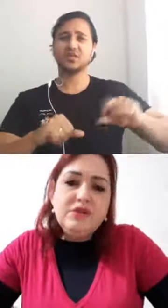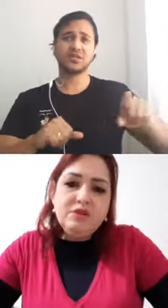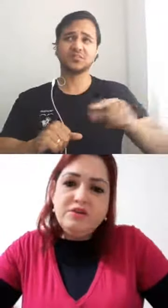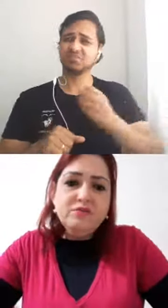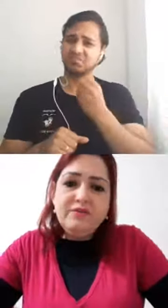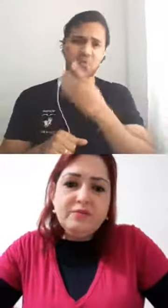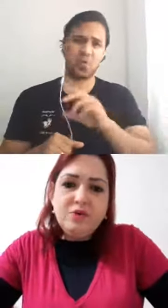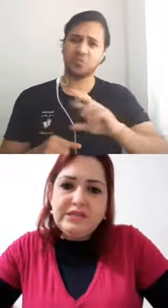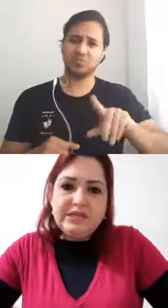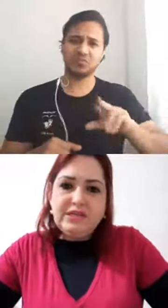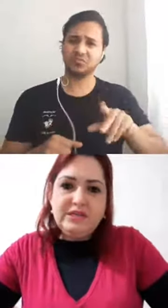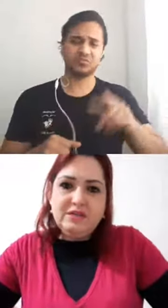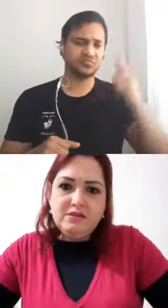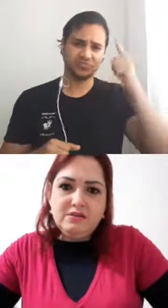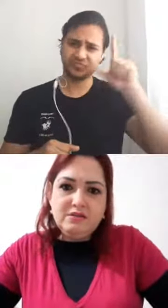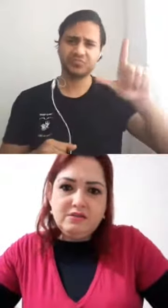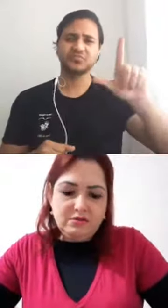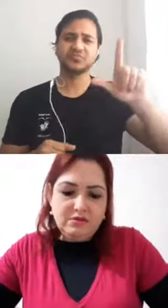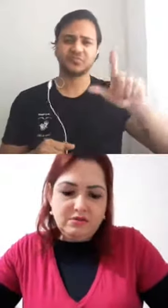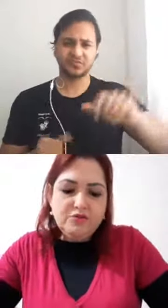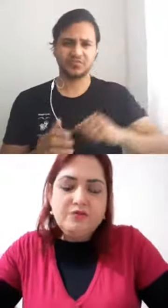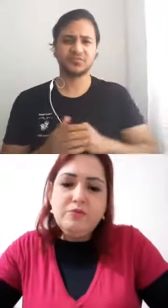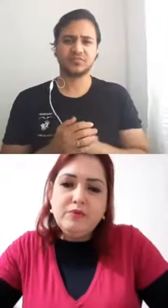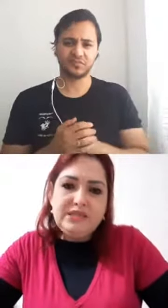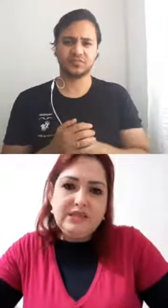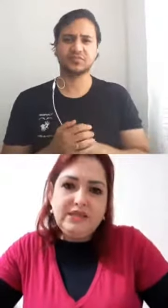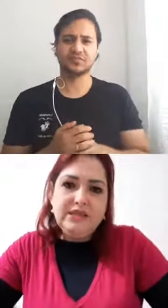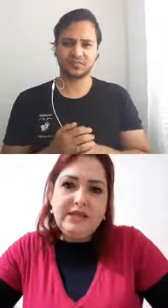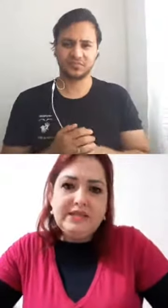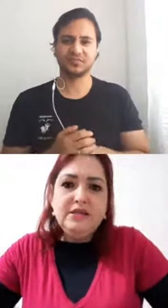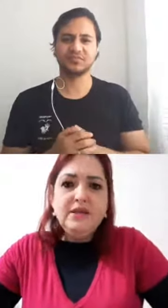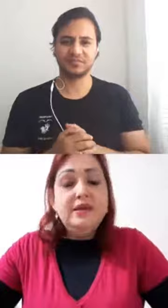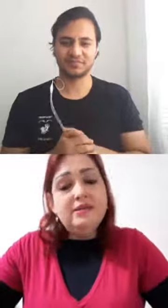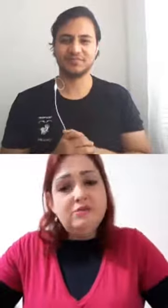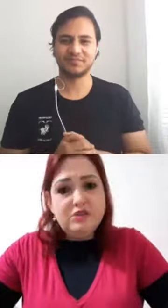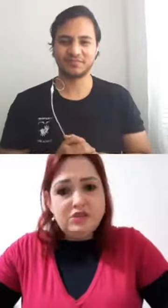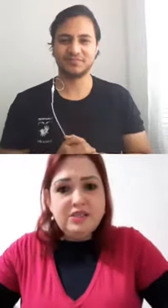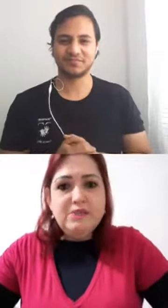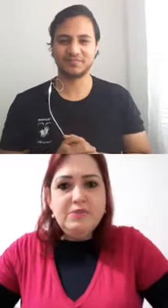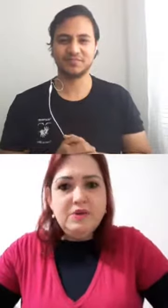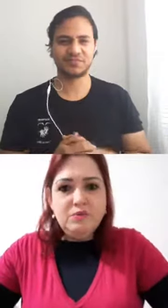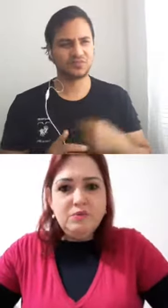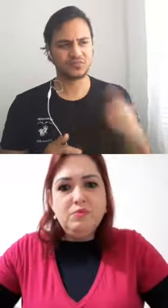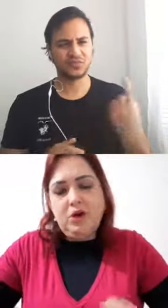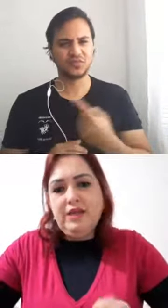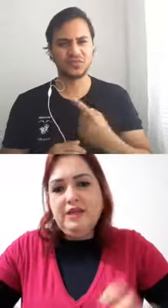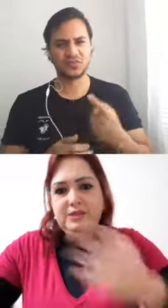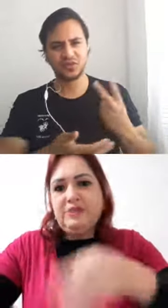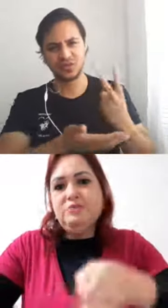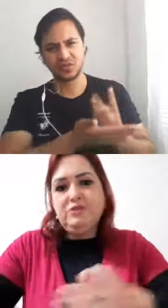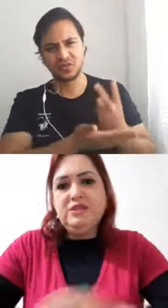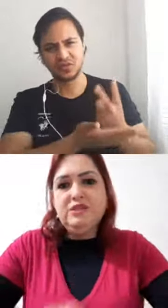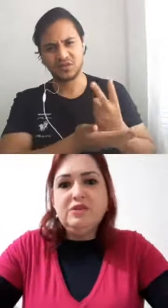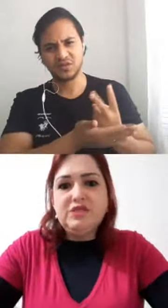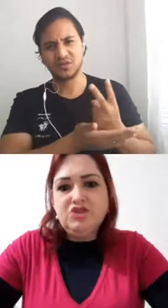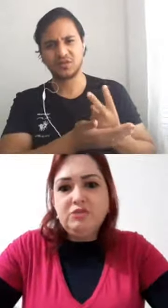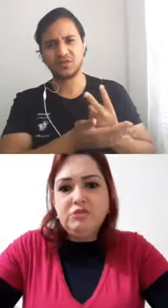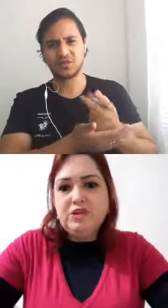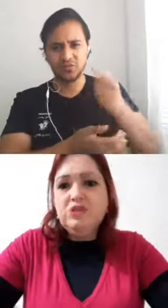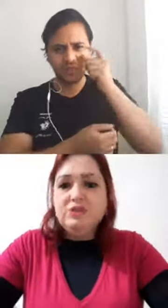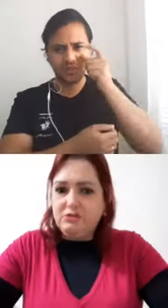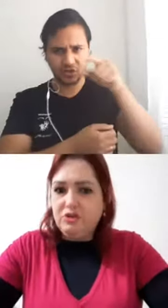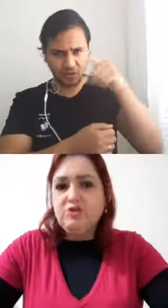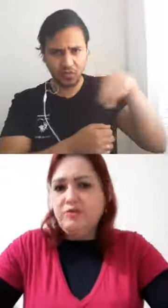e nós nunca vamos conseguir. Nós não vamos conseguir nada. Então a gente sempre olha as pessoas que estão